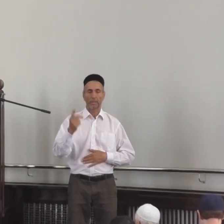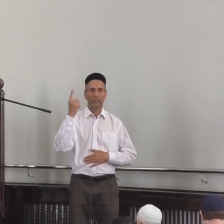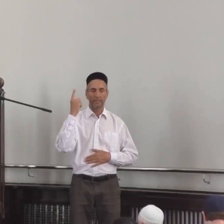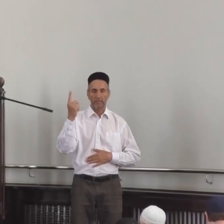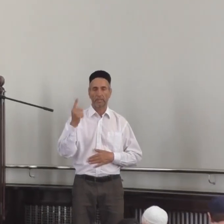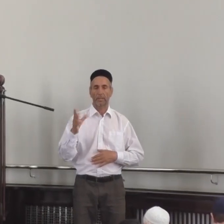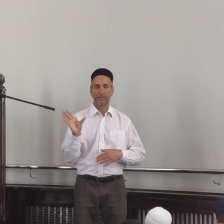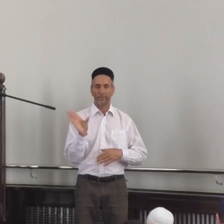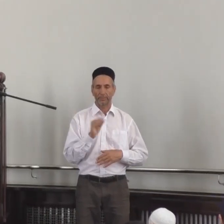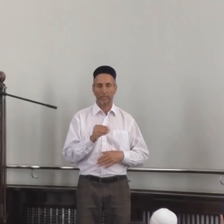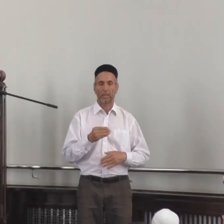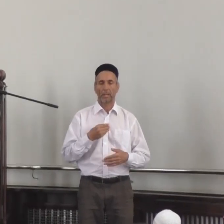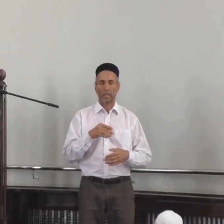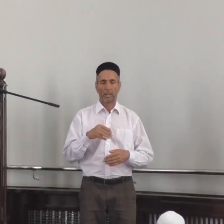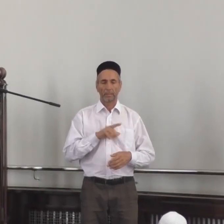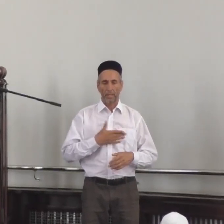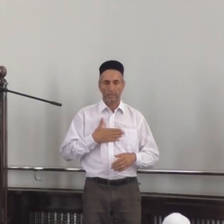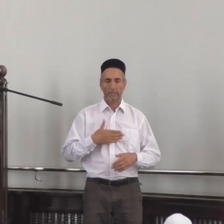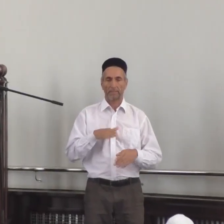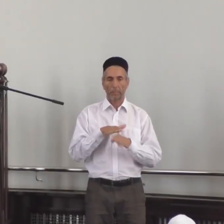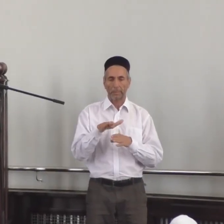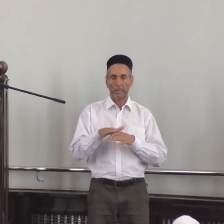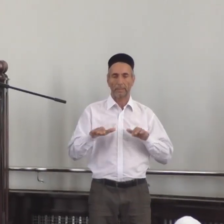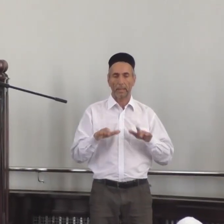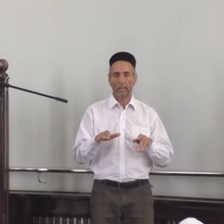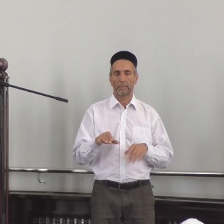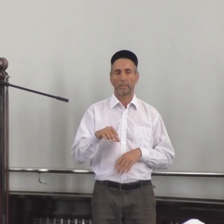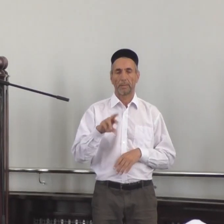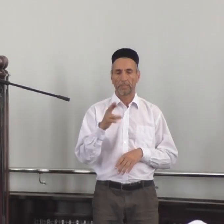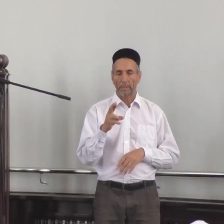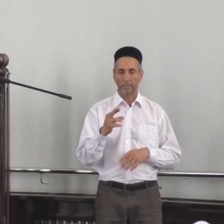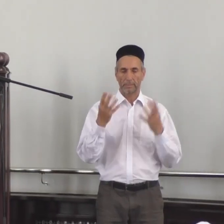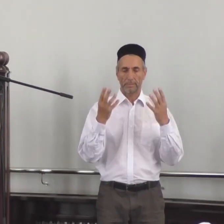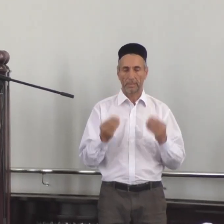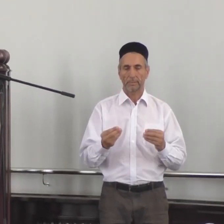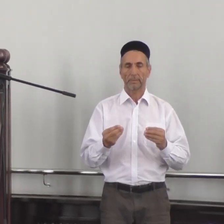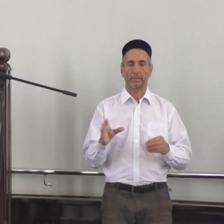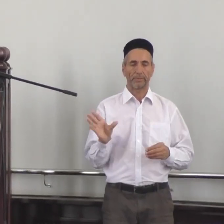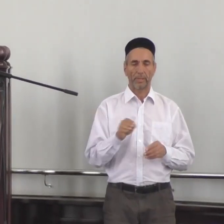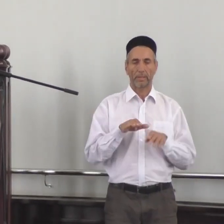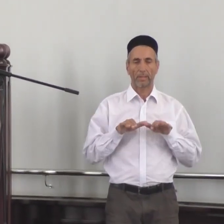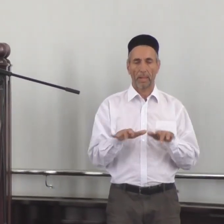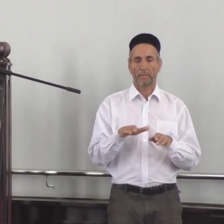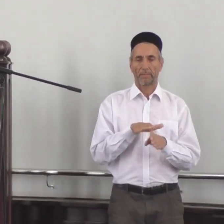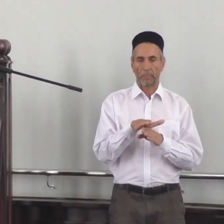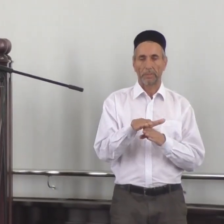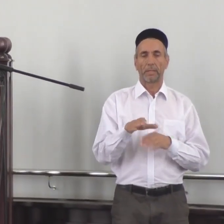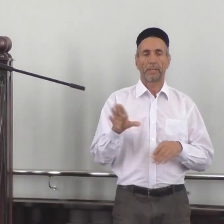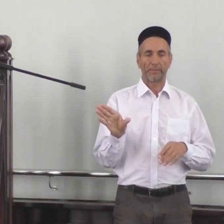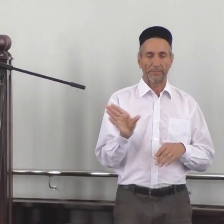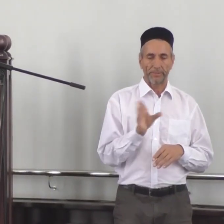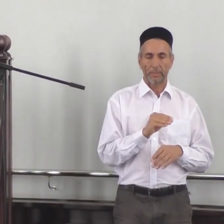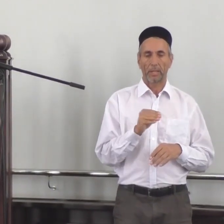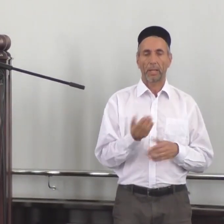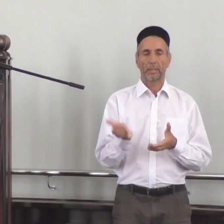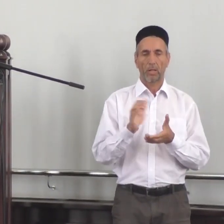шушы изге гамәлләрнә мөбарәк булган җомга сәгатьләренә хәйрле кылсын. Барчагызга да сәламли булса,